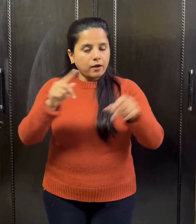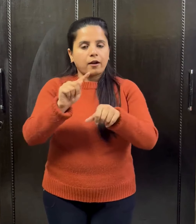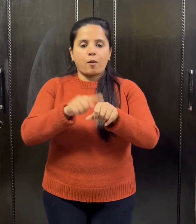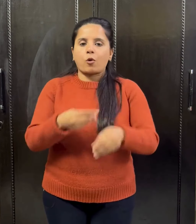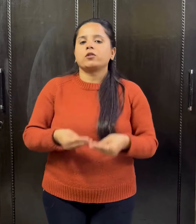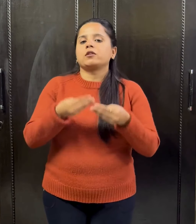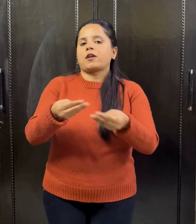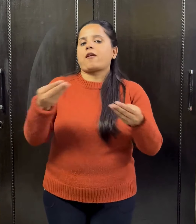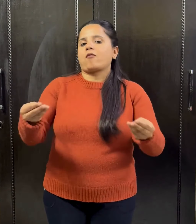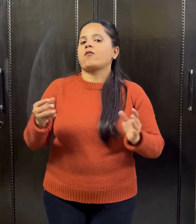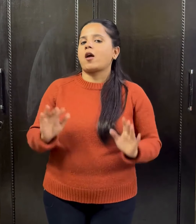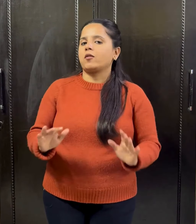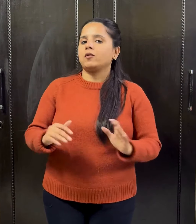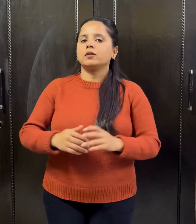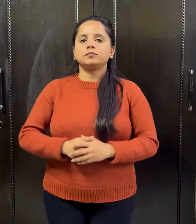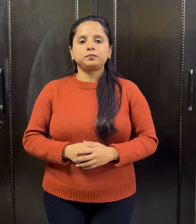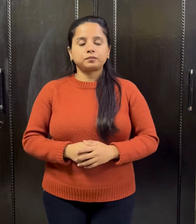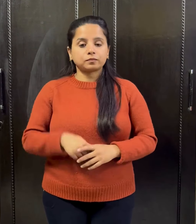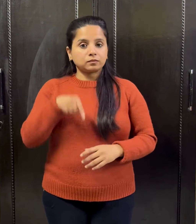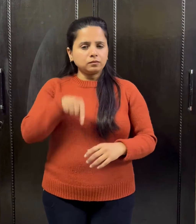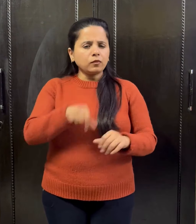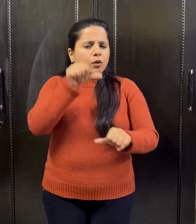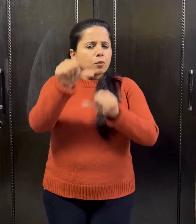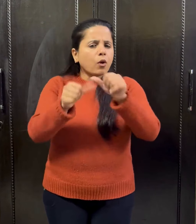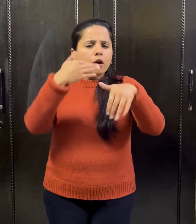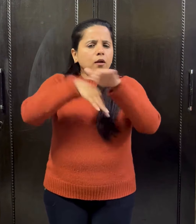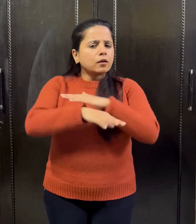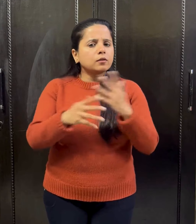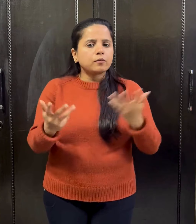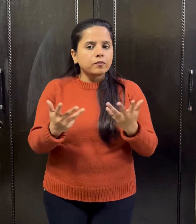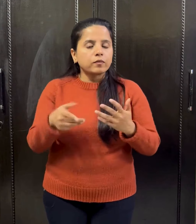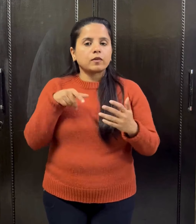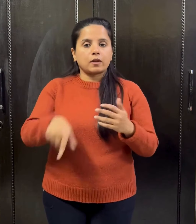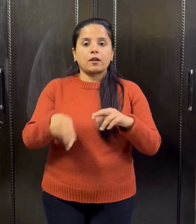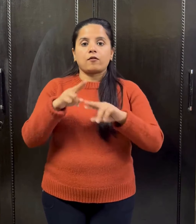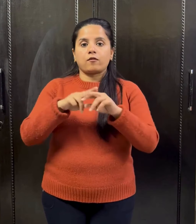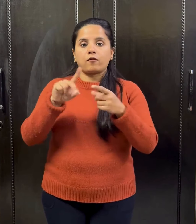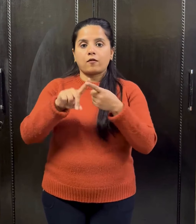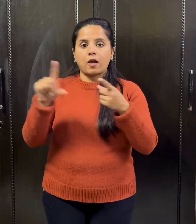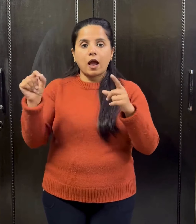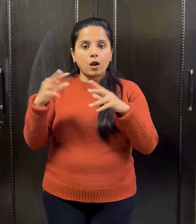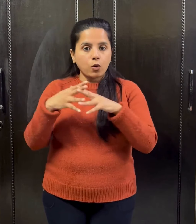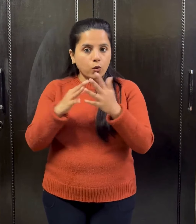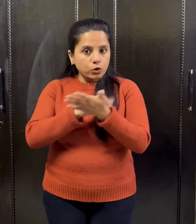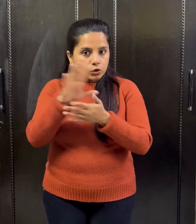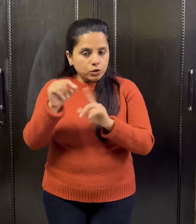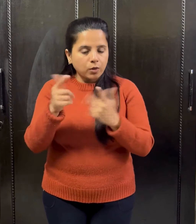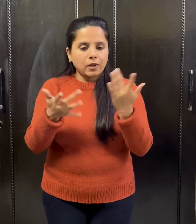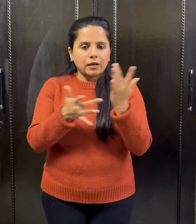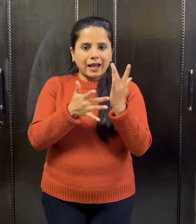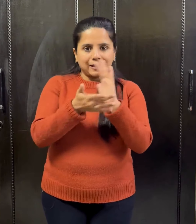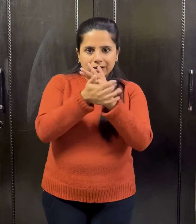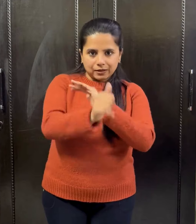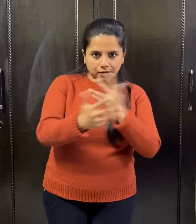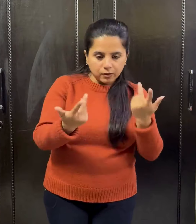है। इस प्रोसेस में फेलोज टेक्निकल स्किल्स जैसे रिसर्च